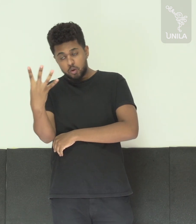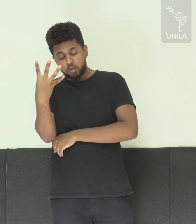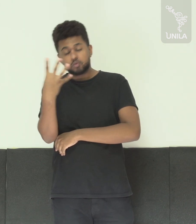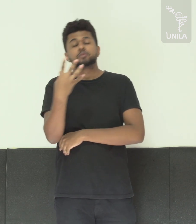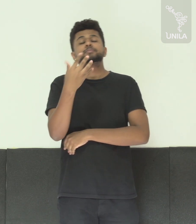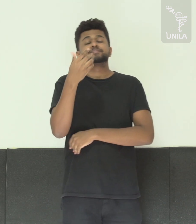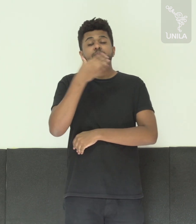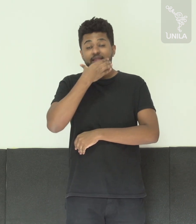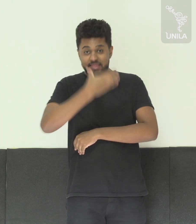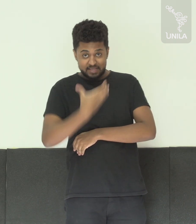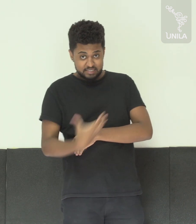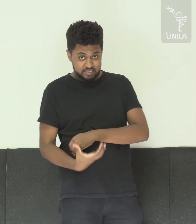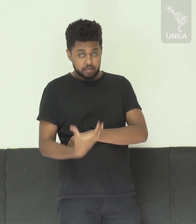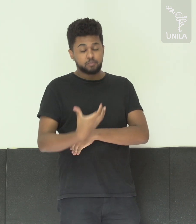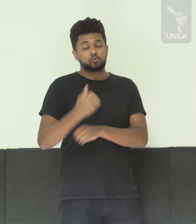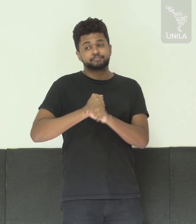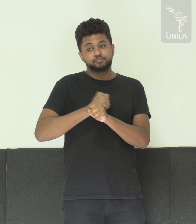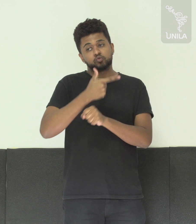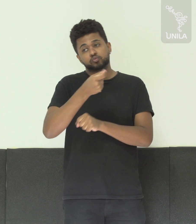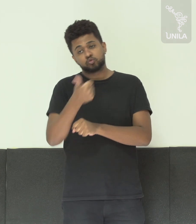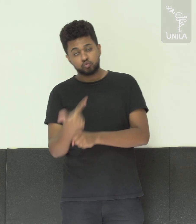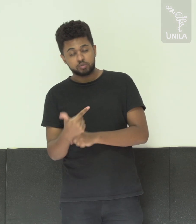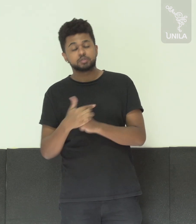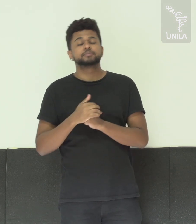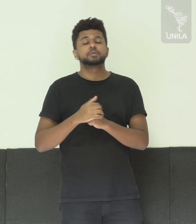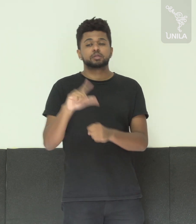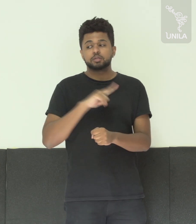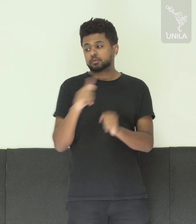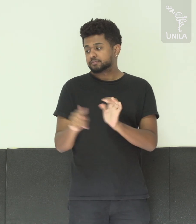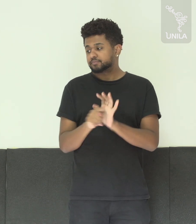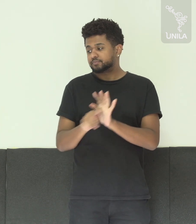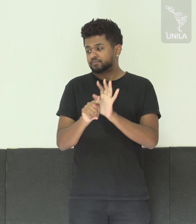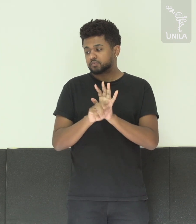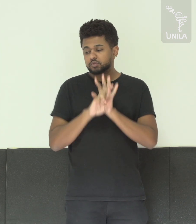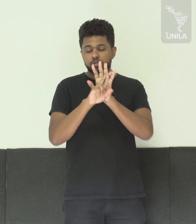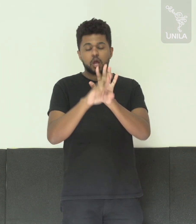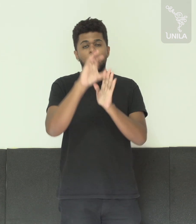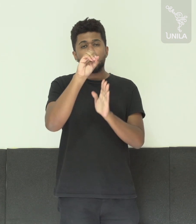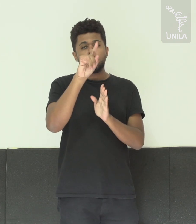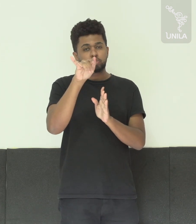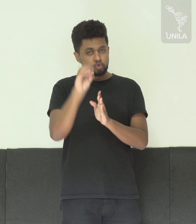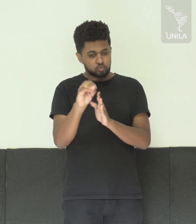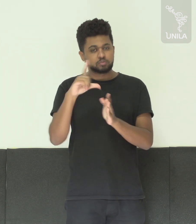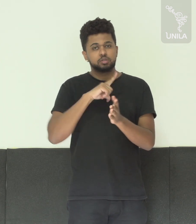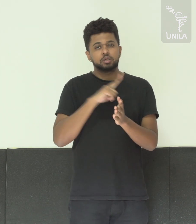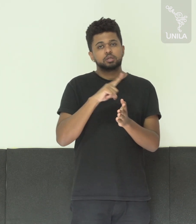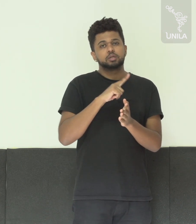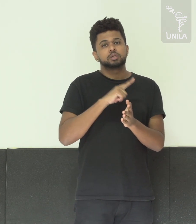12.764, de dezembro de 2012, com expressa referência ao código correspondente